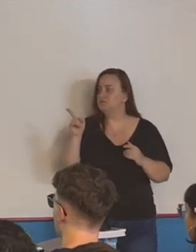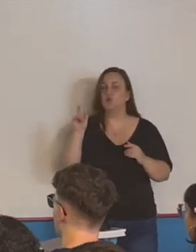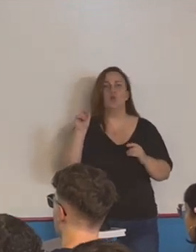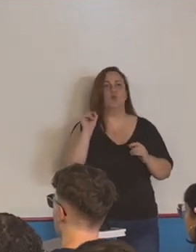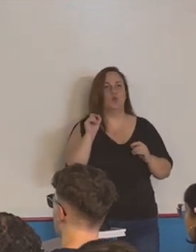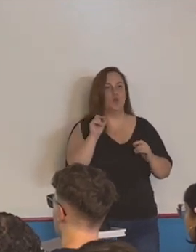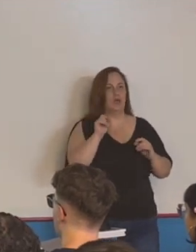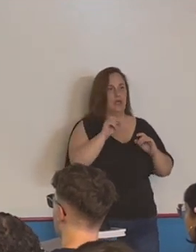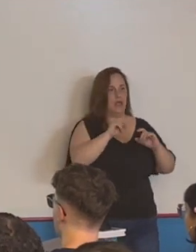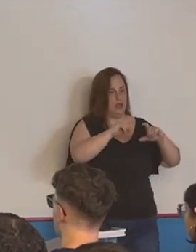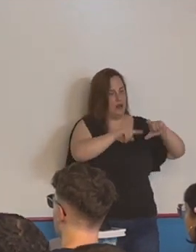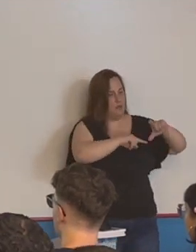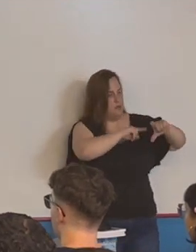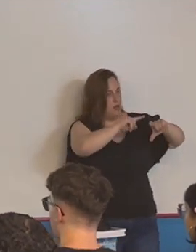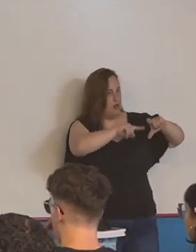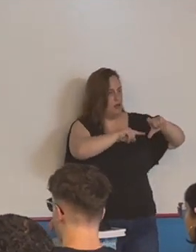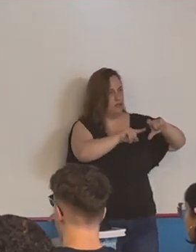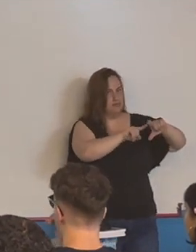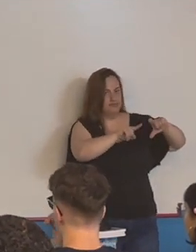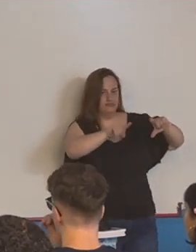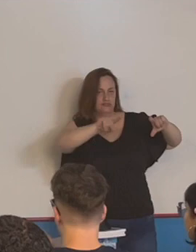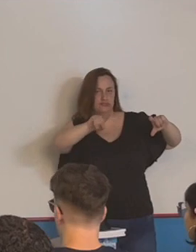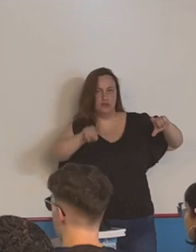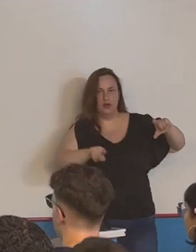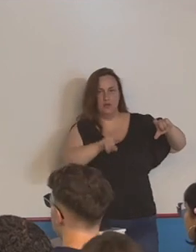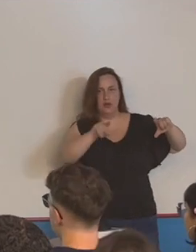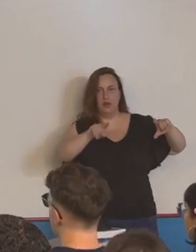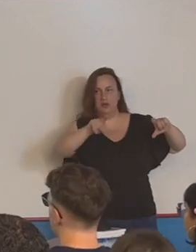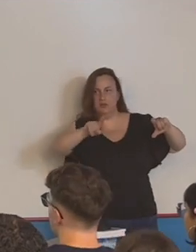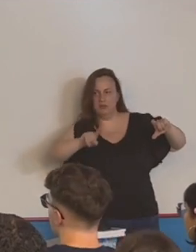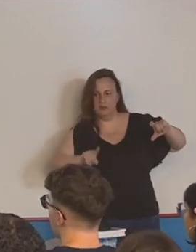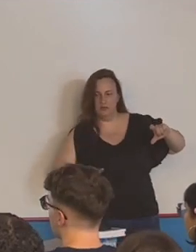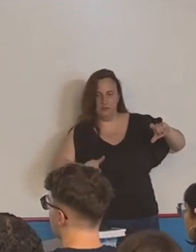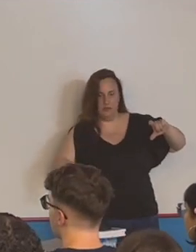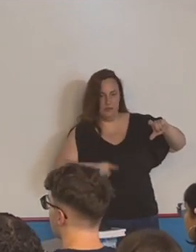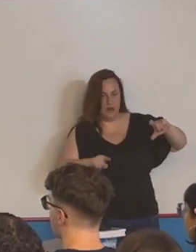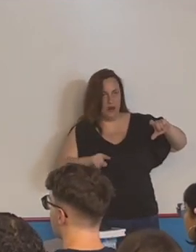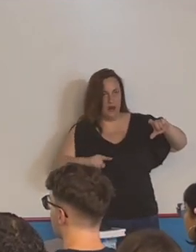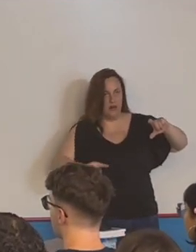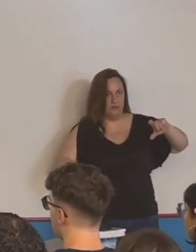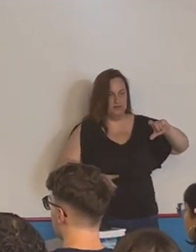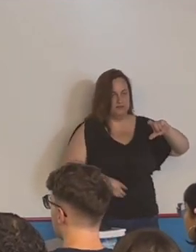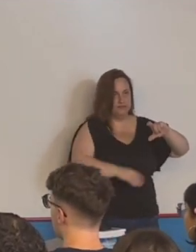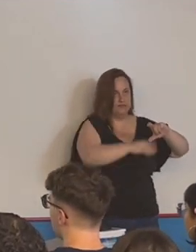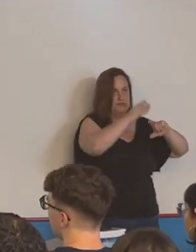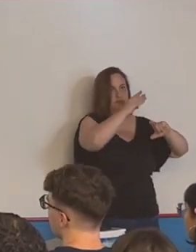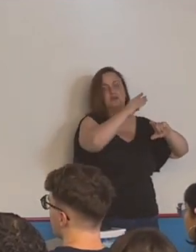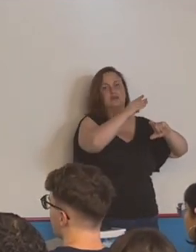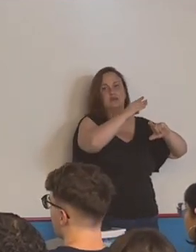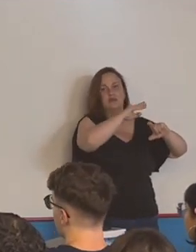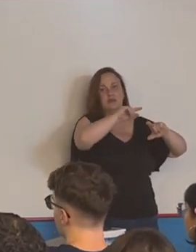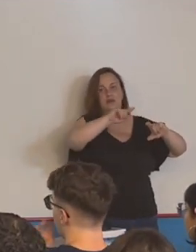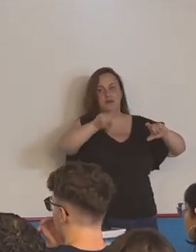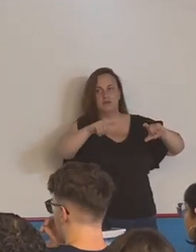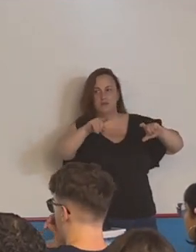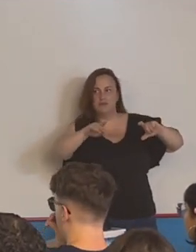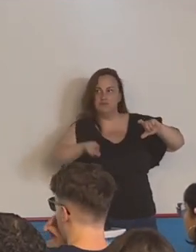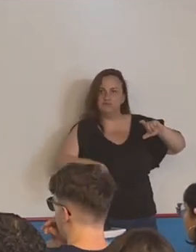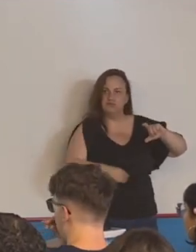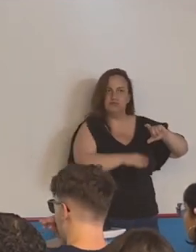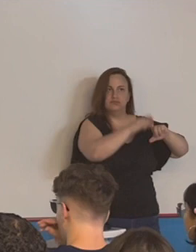roda esses eixos aqui e ela corta a própria estrutura, né? Então ela depende do próprio movimento para se cortar.